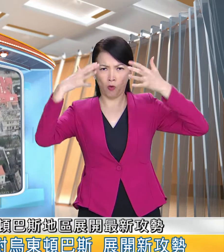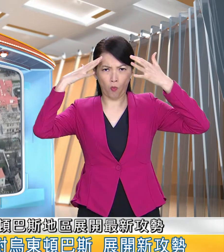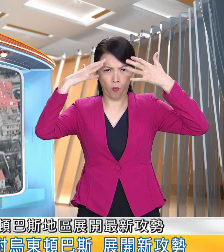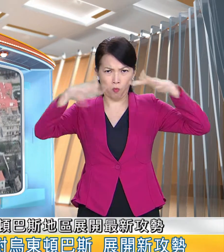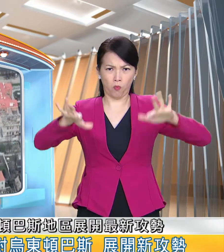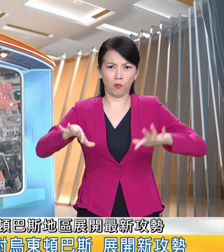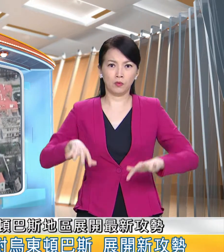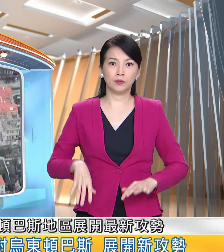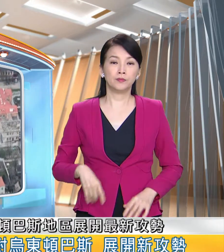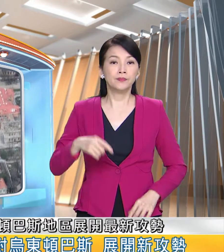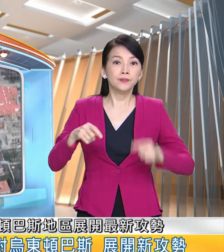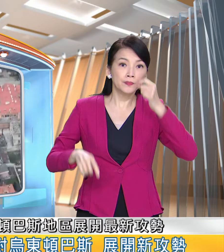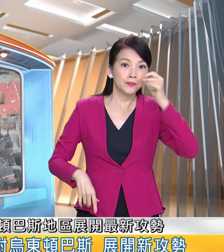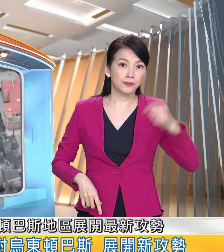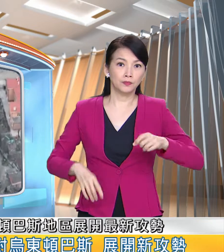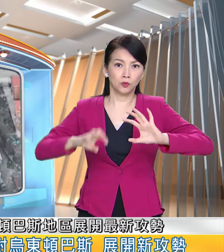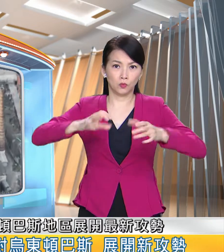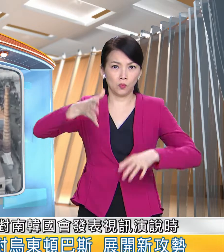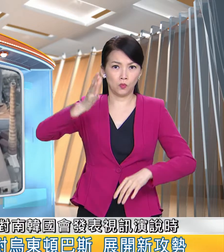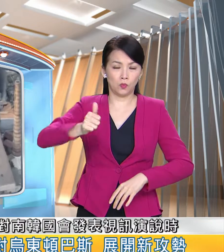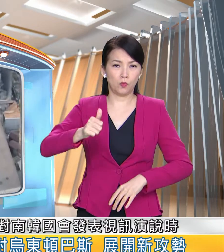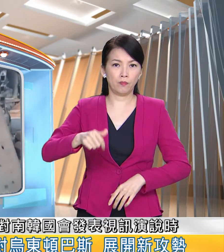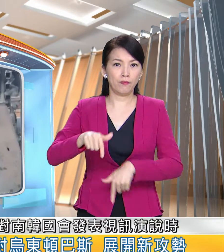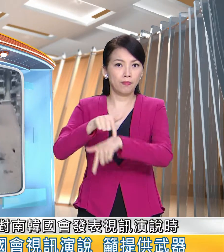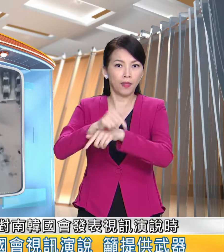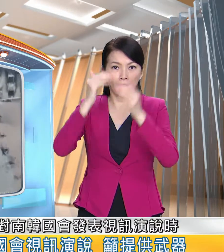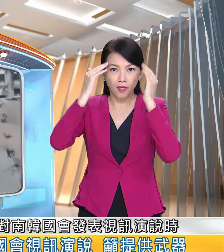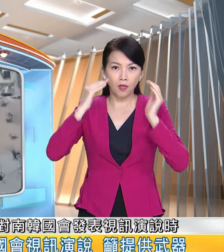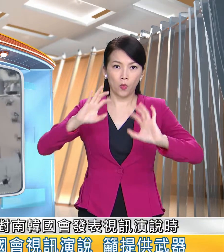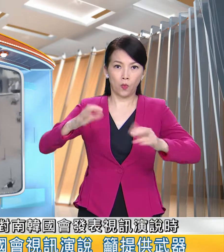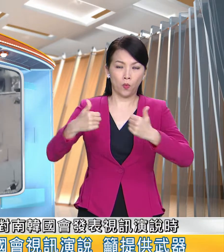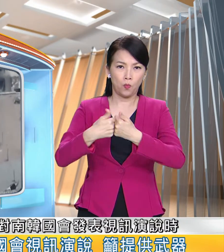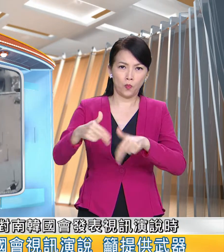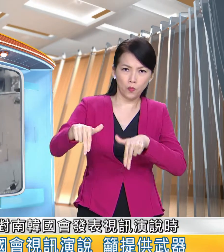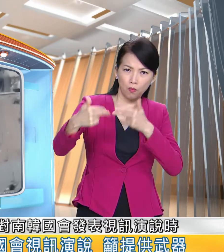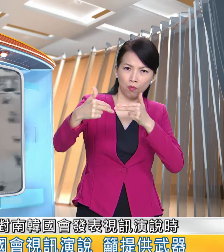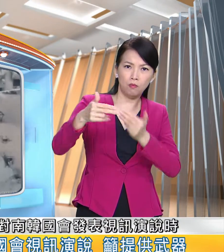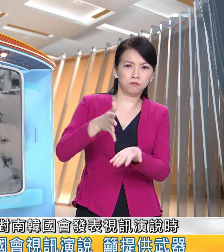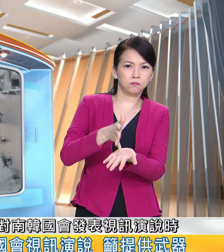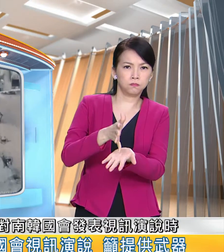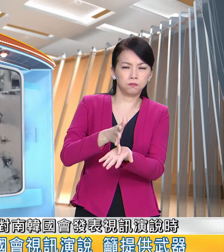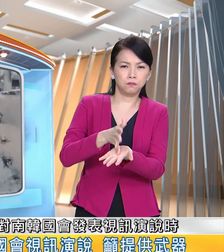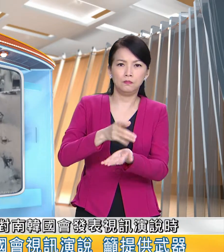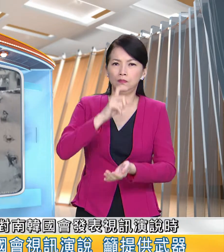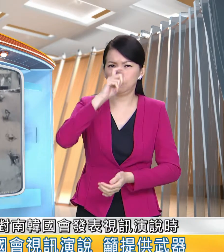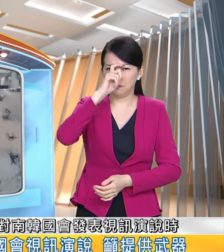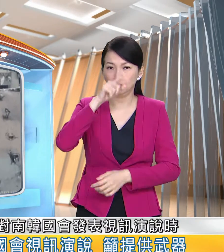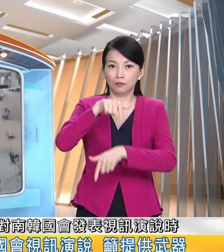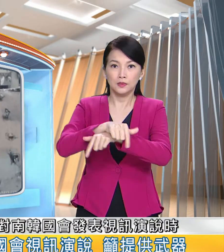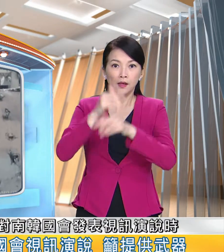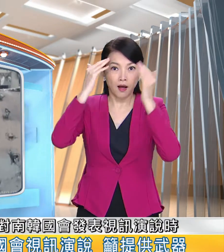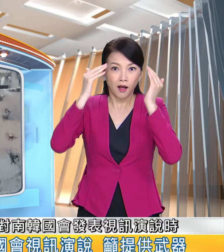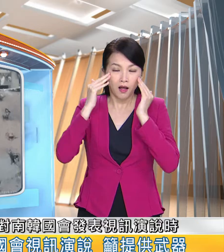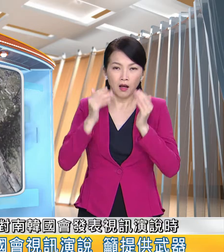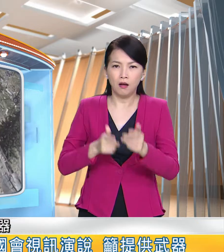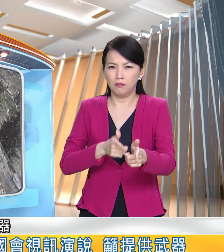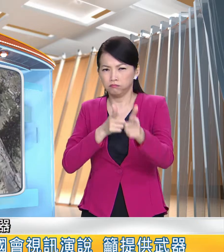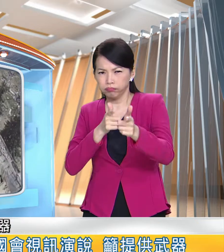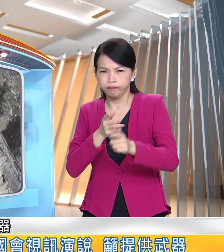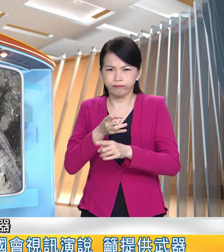最新攻势。总统泽伦斯基在对南韩国会发表视讯演说时，要求南韩提